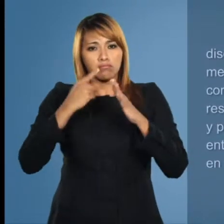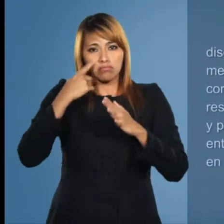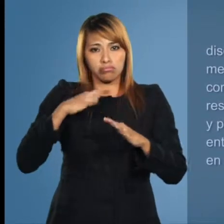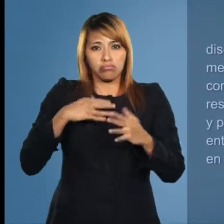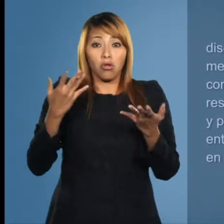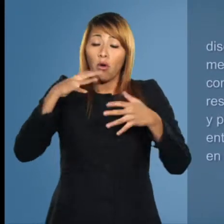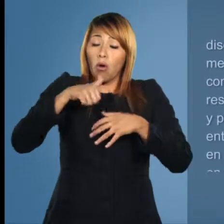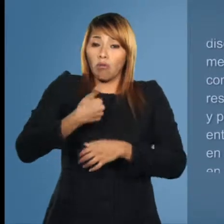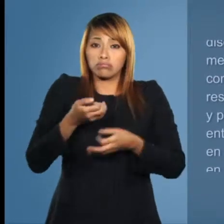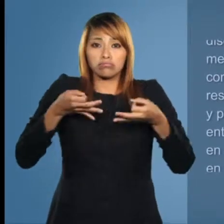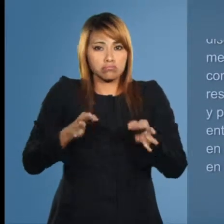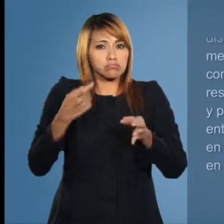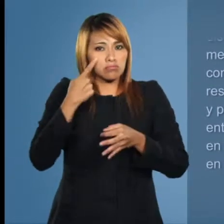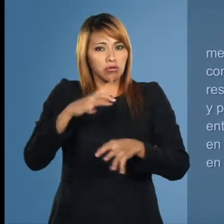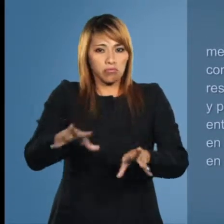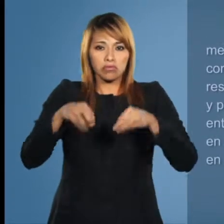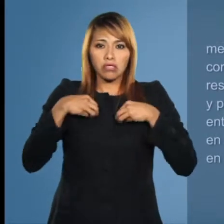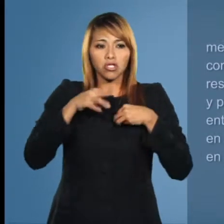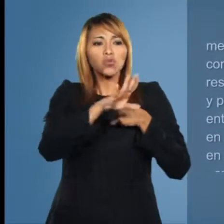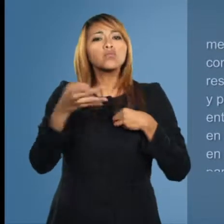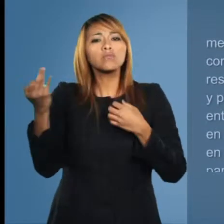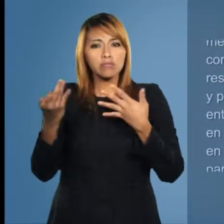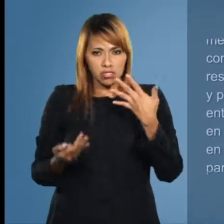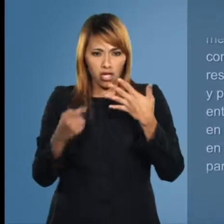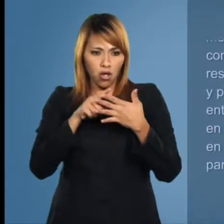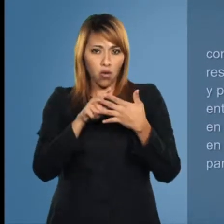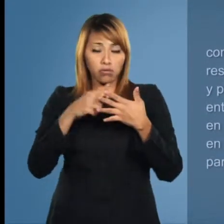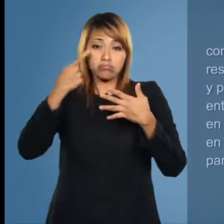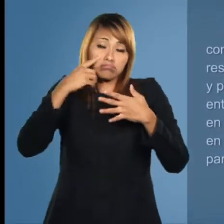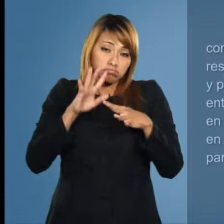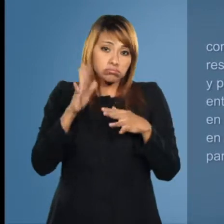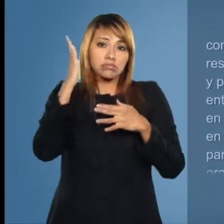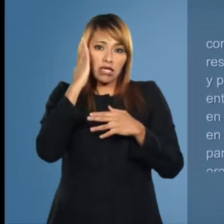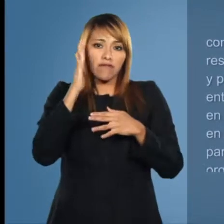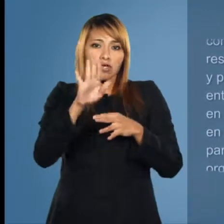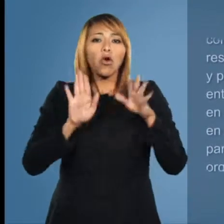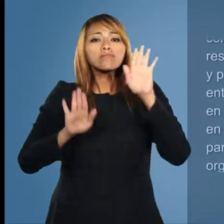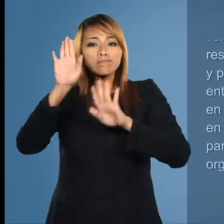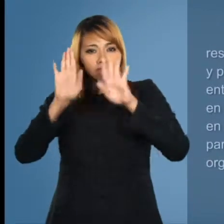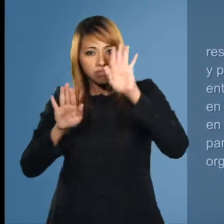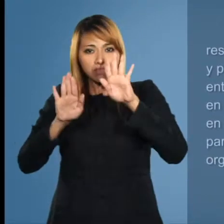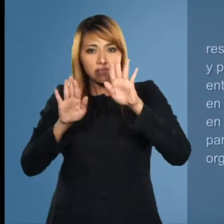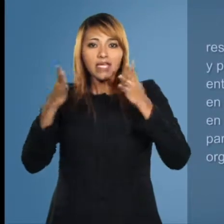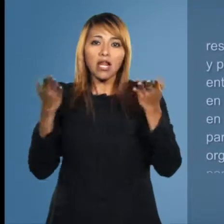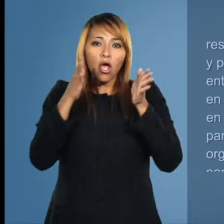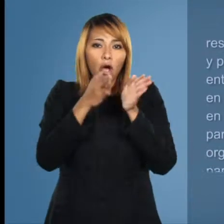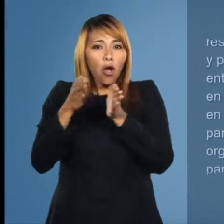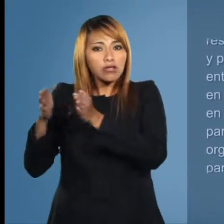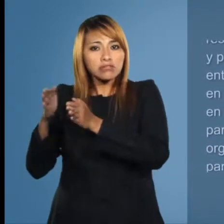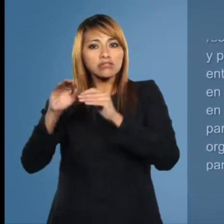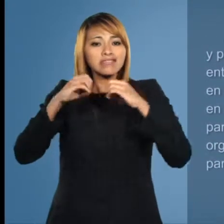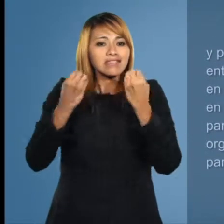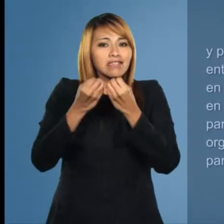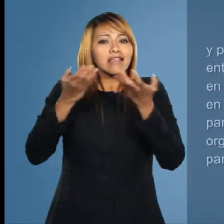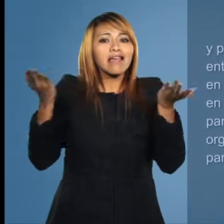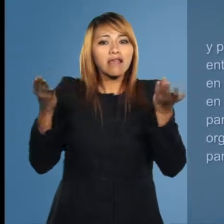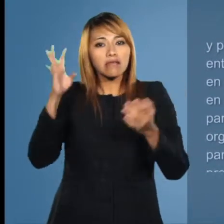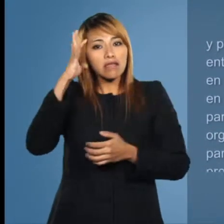incluye, entre otros aspectos, tomar en cuenta sus necesidades en lo que concierne a su participación en los organismos que se crean para